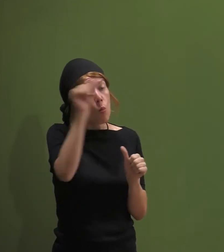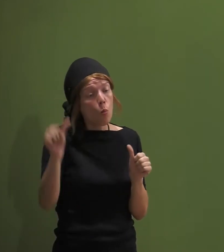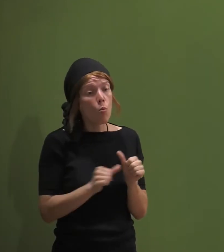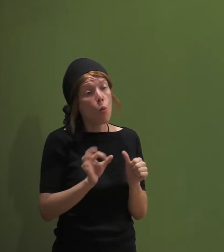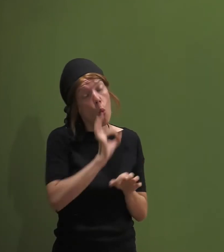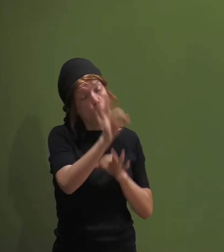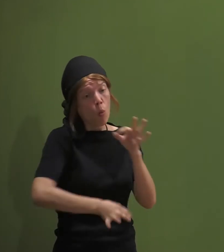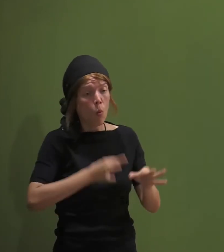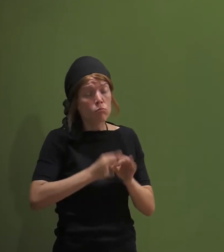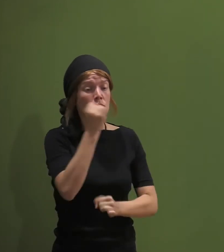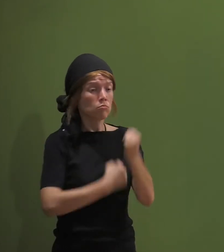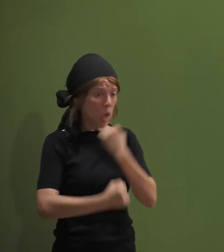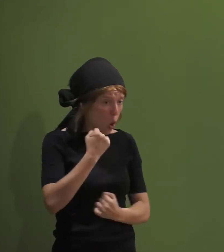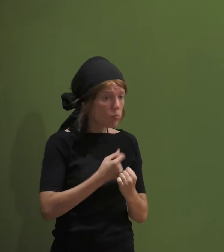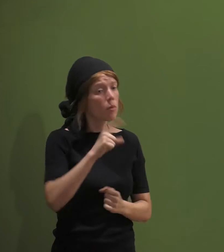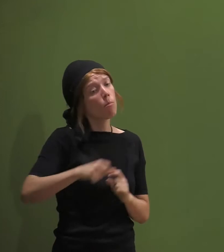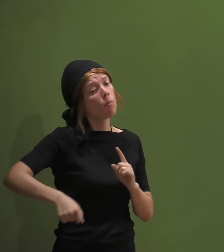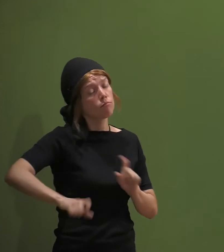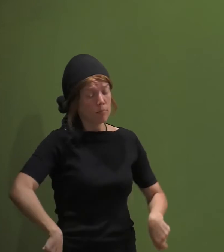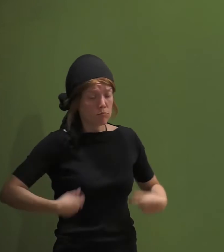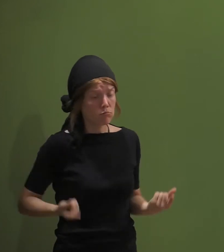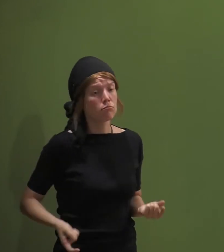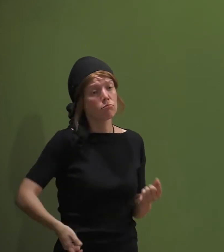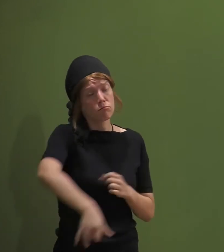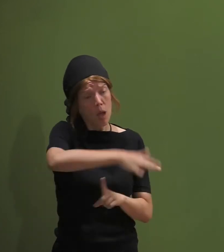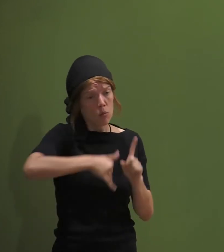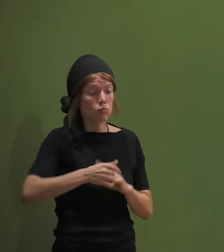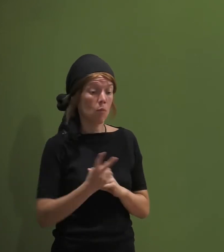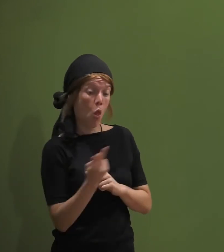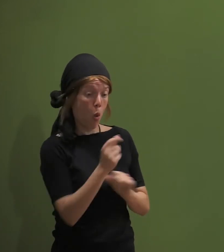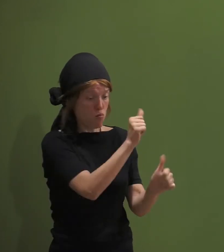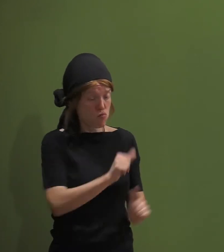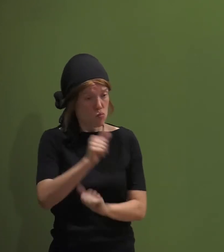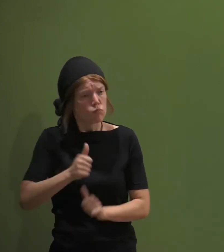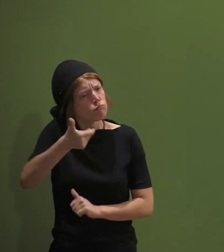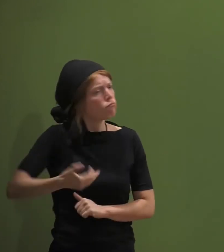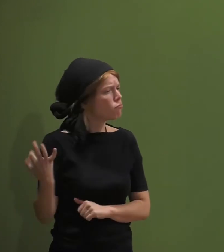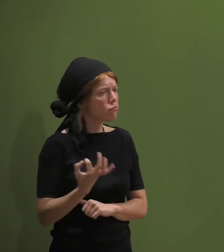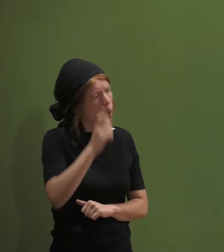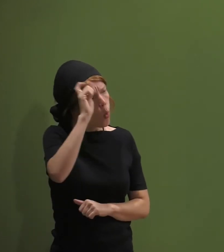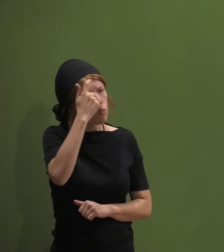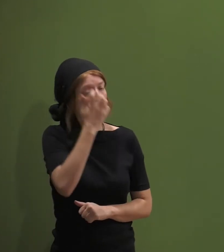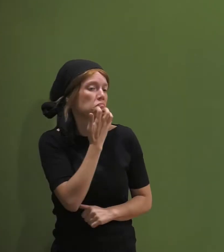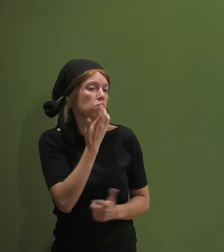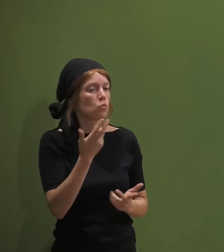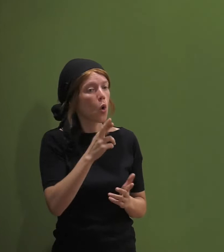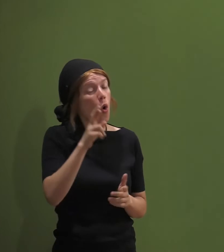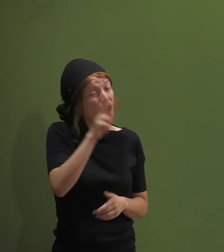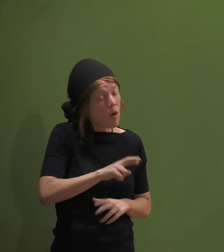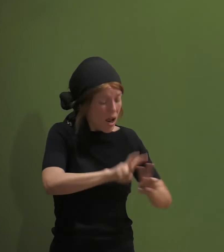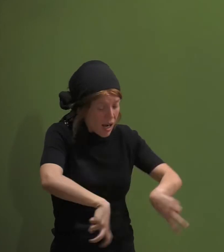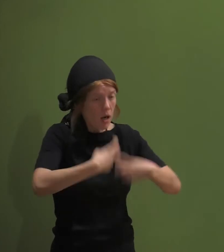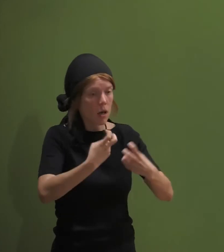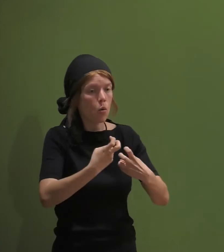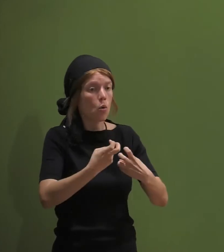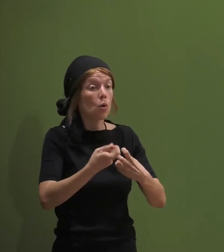flujos económicos y ecológicos de los recursos. En ambos modelos cobran gran importancia conceptos como la reutilización, el